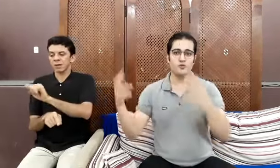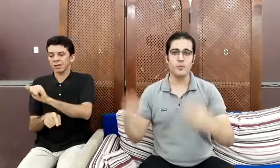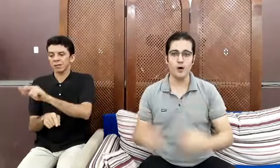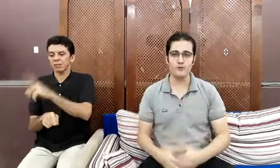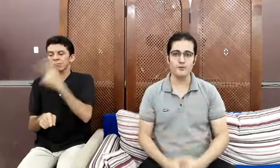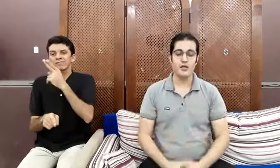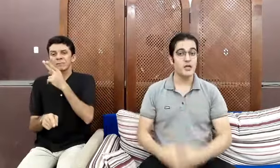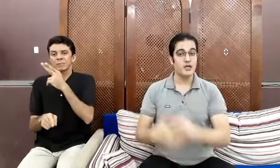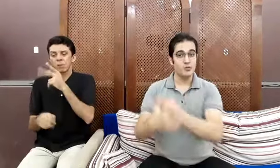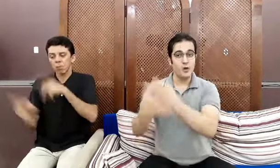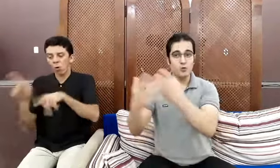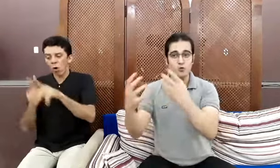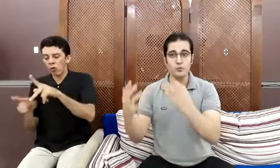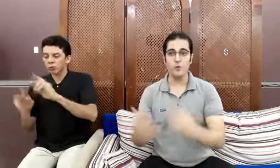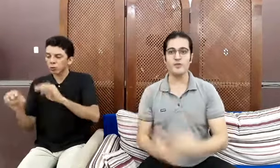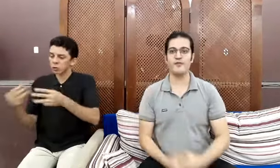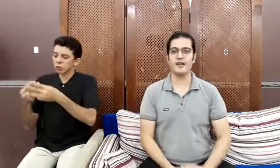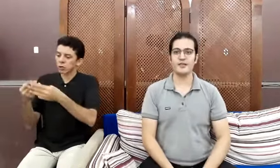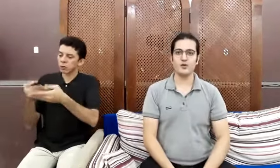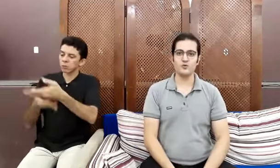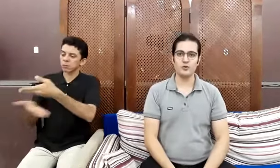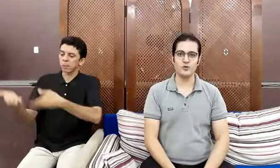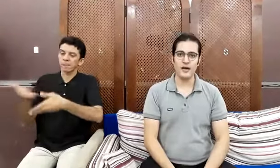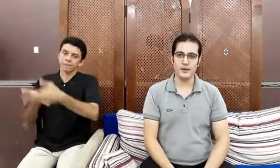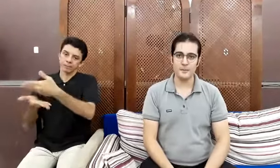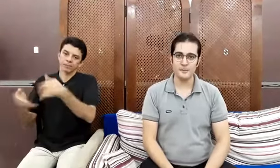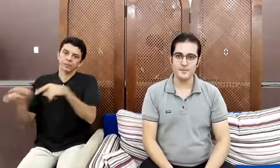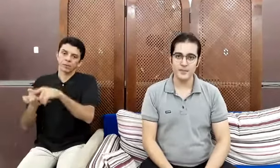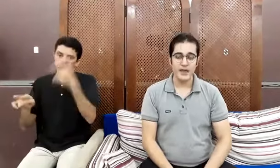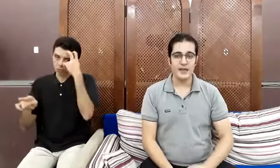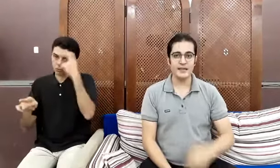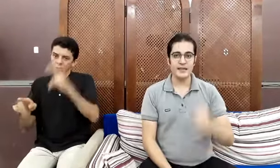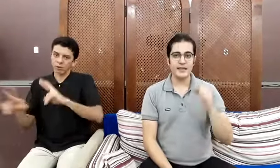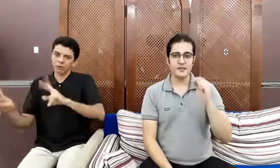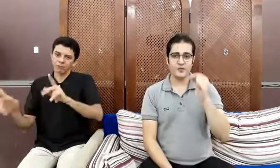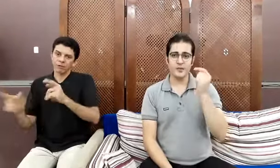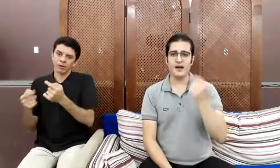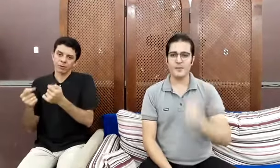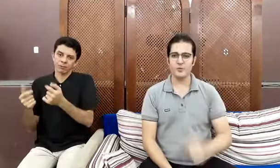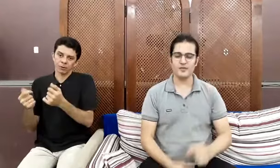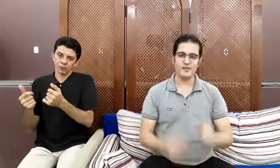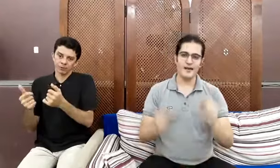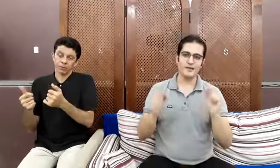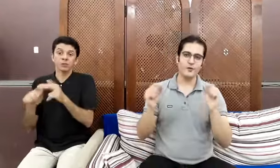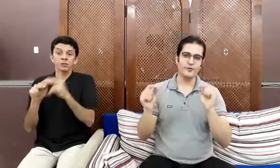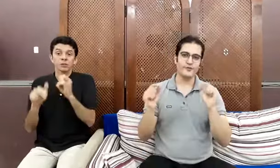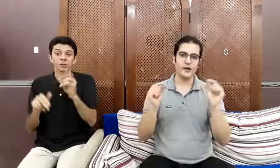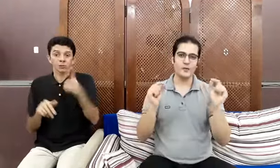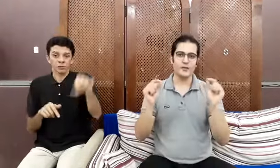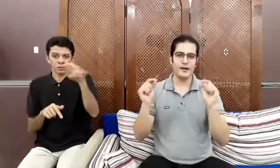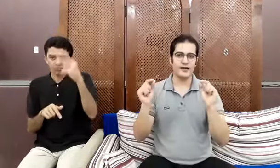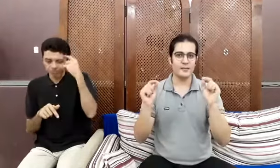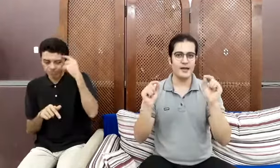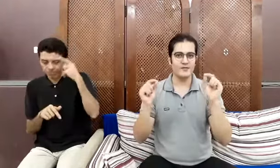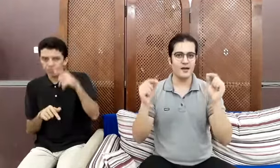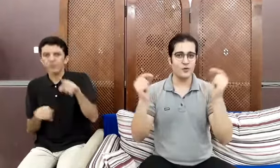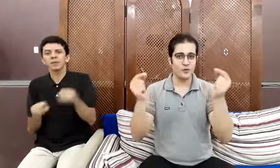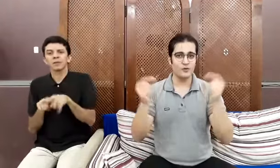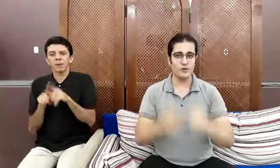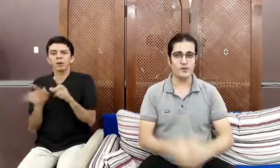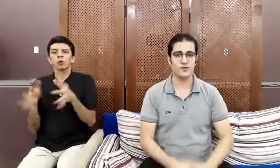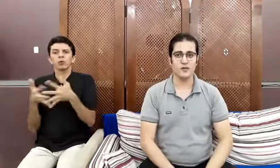outros povos, e tinha uma cultura um pouco diferente da cultura judaica. E se você parar para observar, essa confusão, ela também